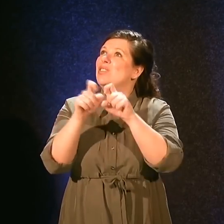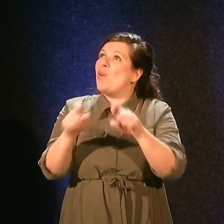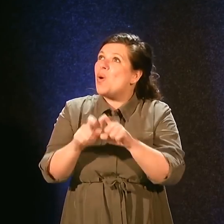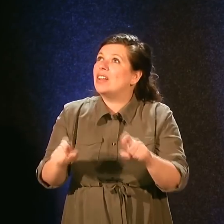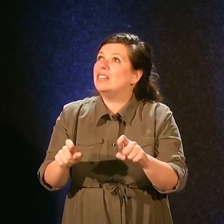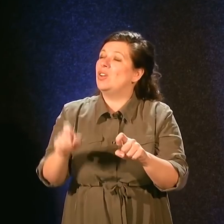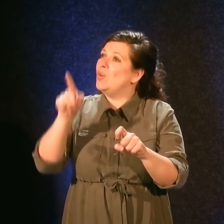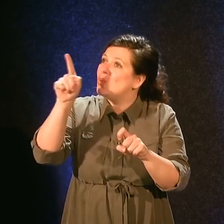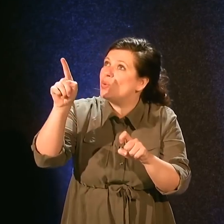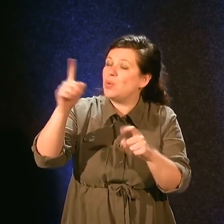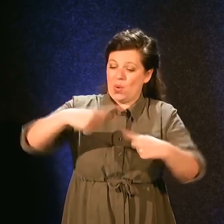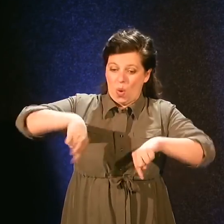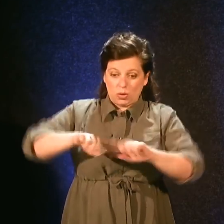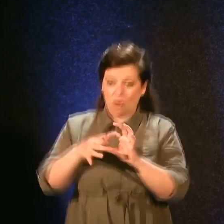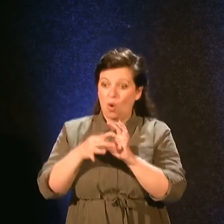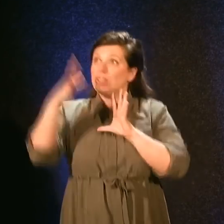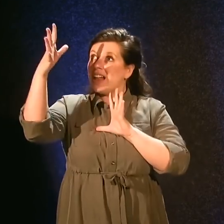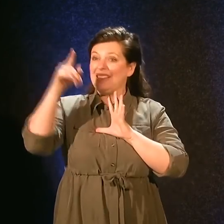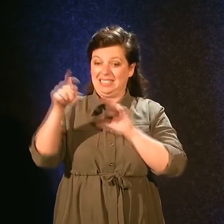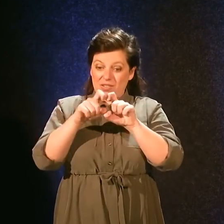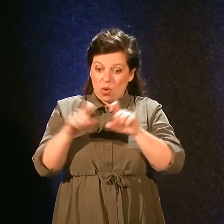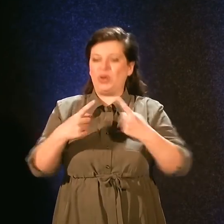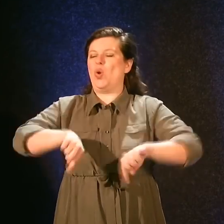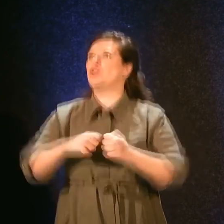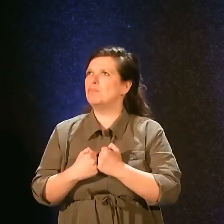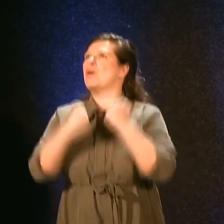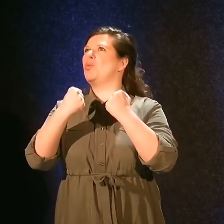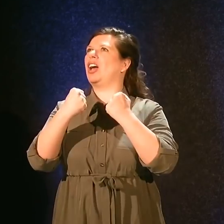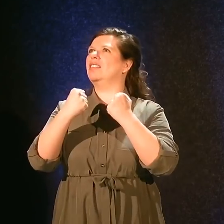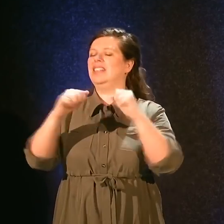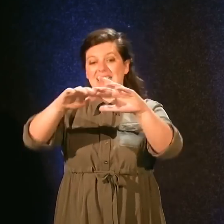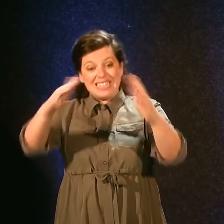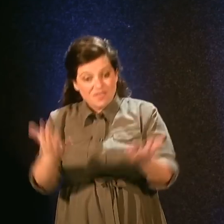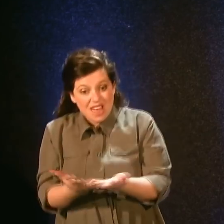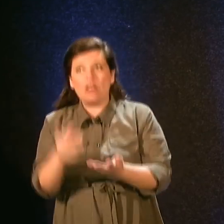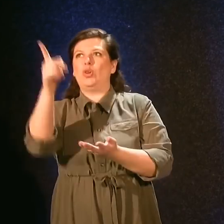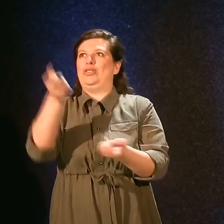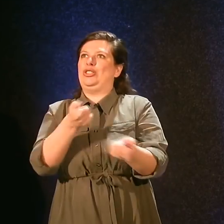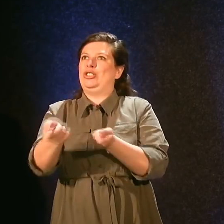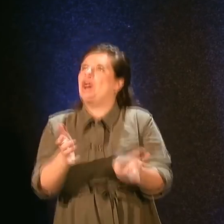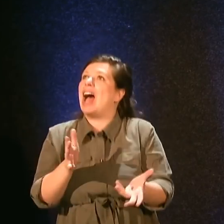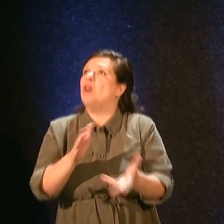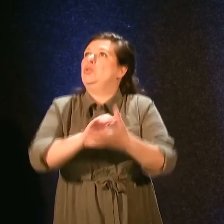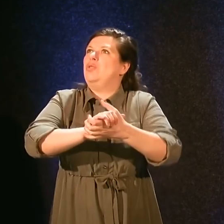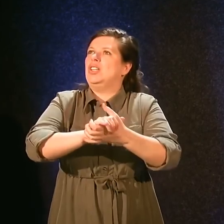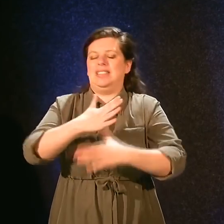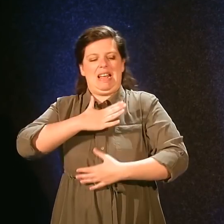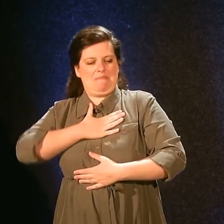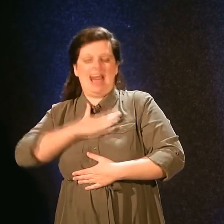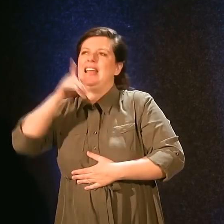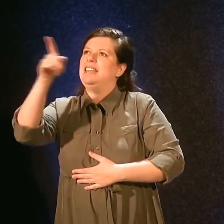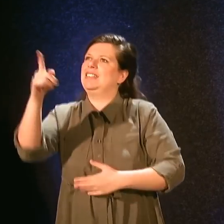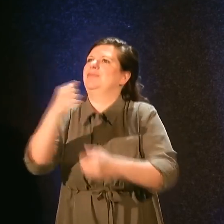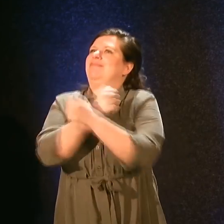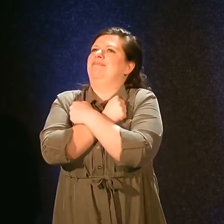laat ons niet los. U laat deze wereld niet los. U laat mij niet los. We mogen het heel persoonlijk